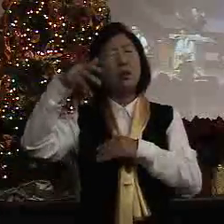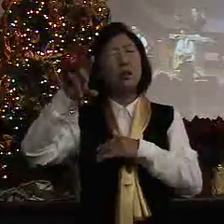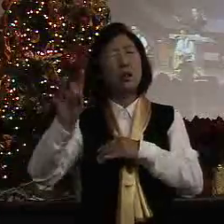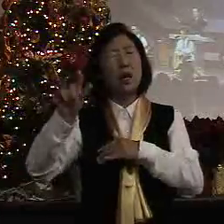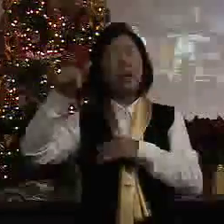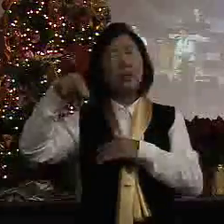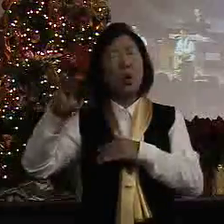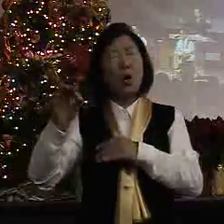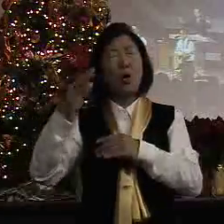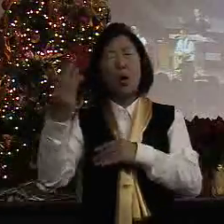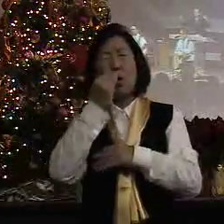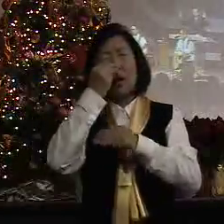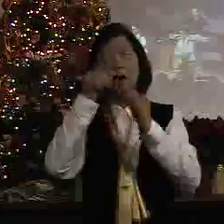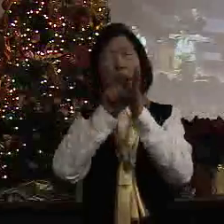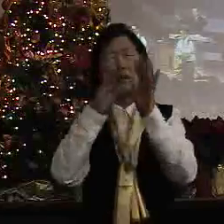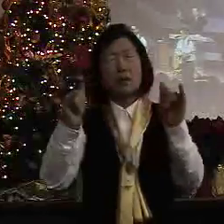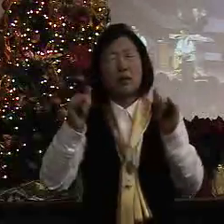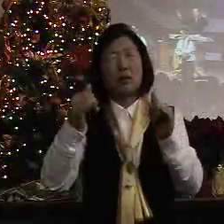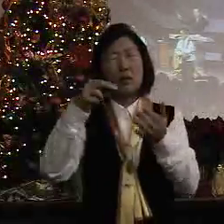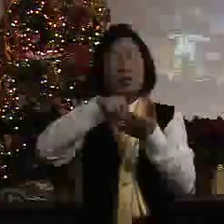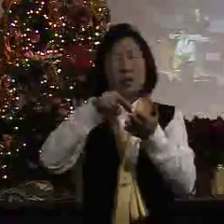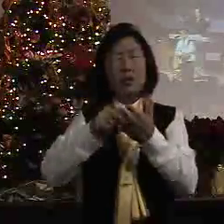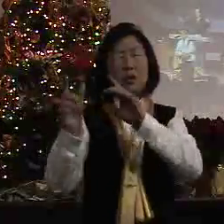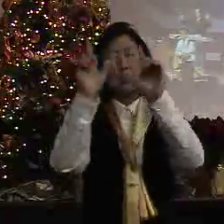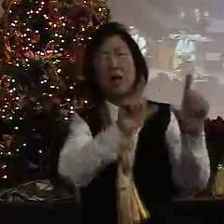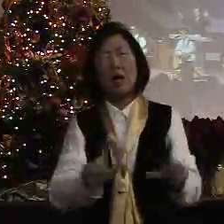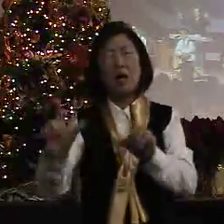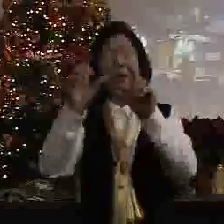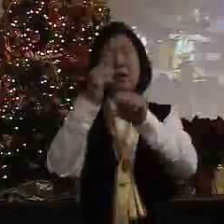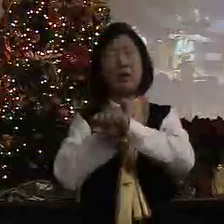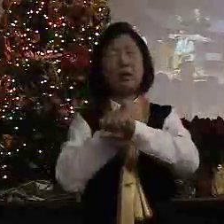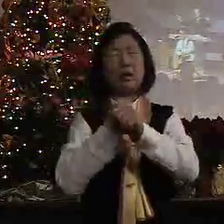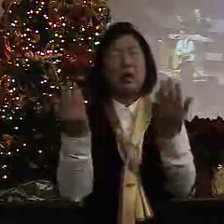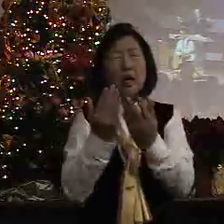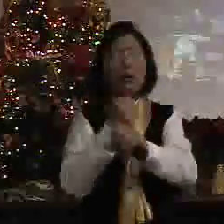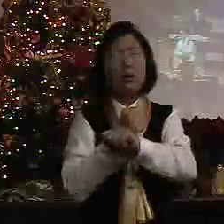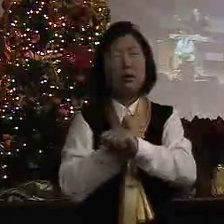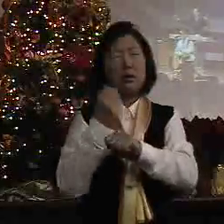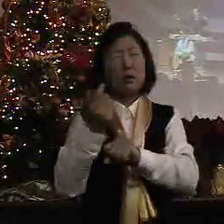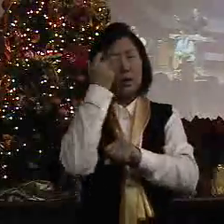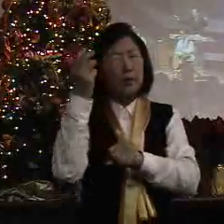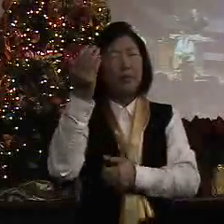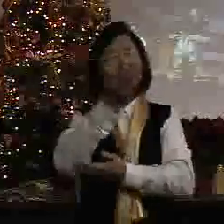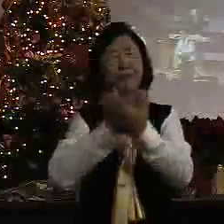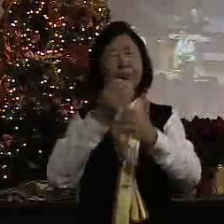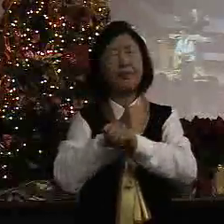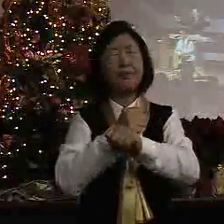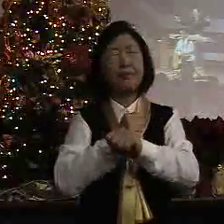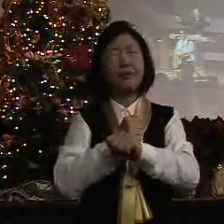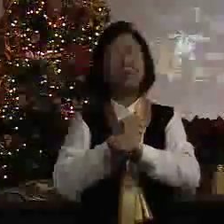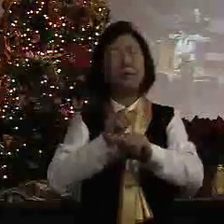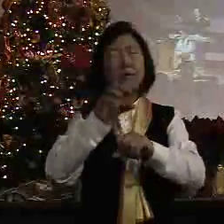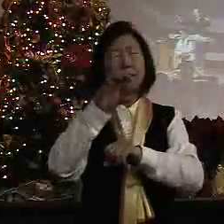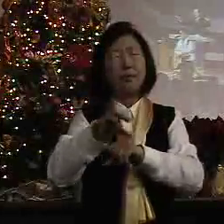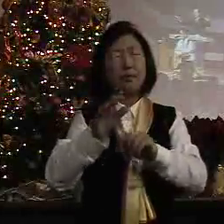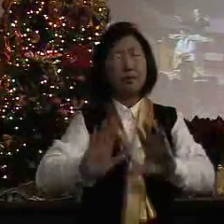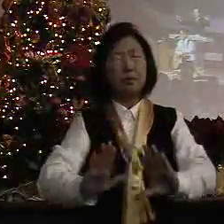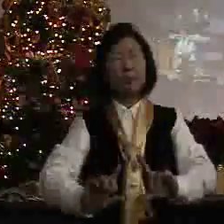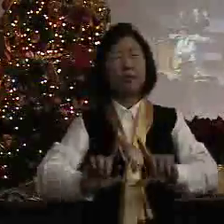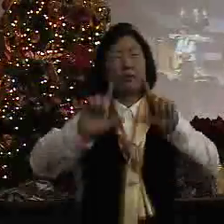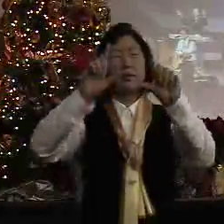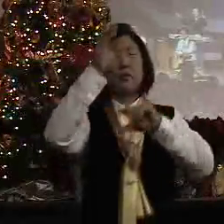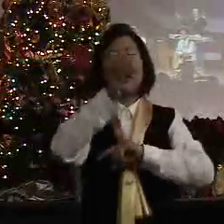주님의 거룩한 백성들로 서서 살게 하시는, 사역하게 하시는 성령님의 교통하심이 여기 한